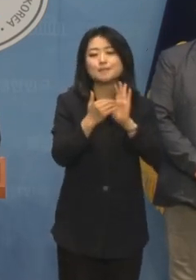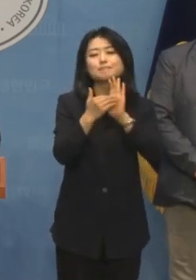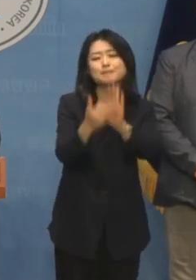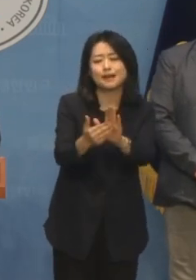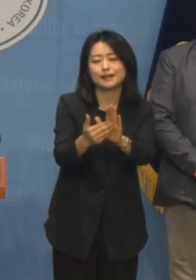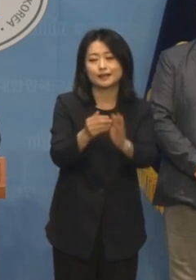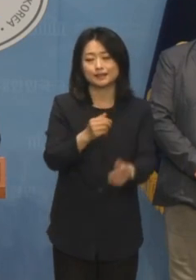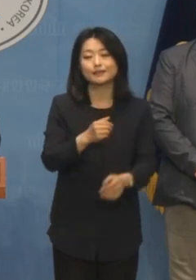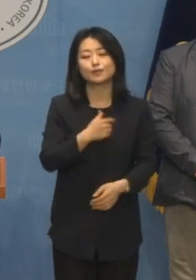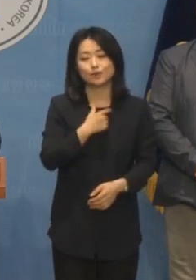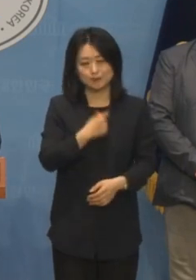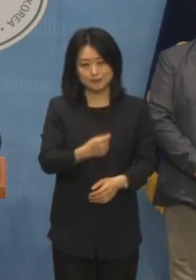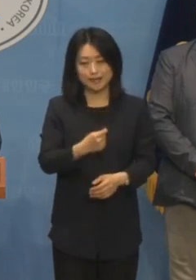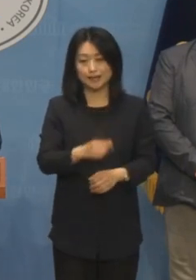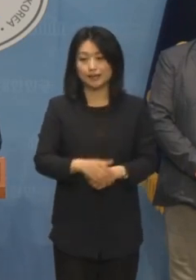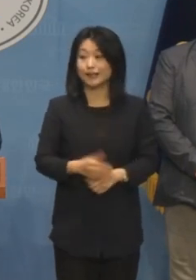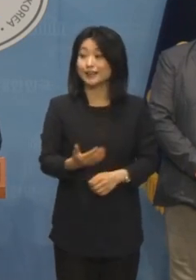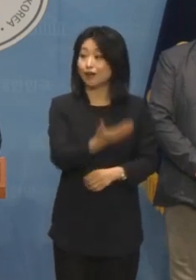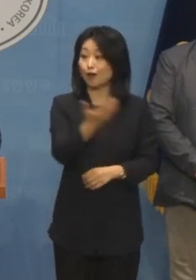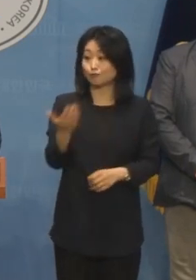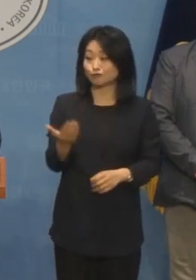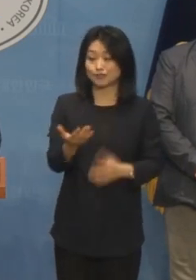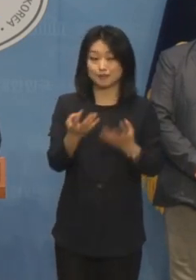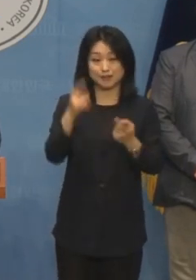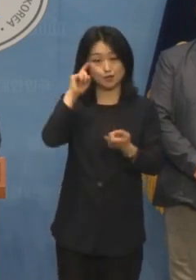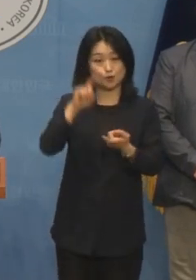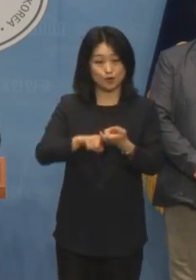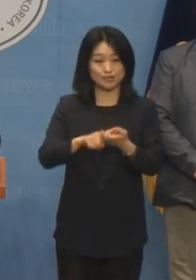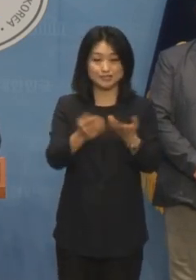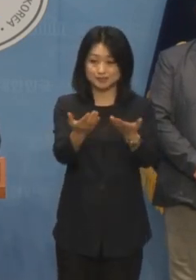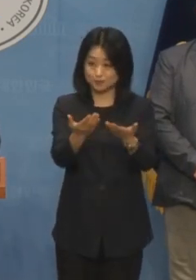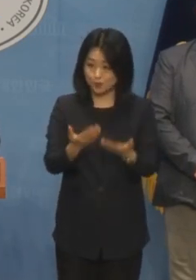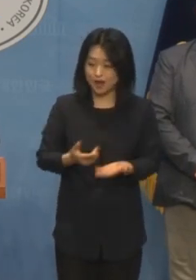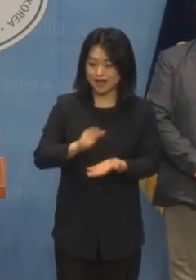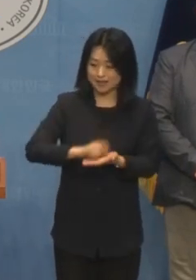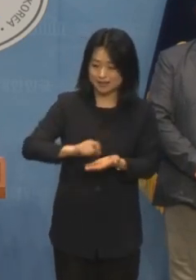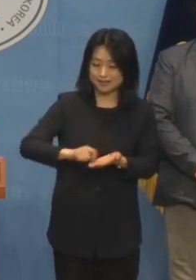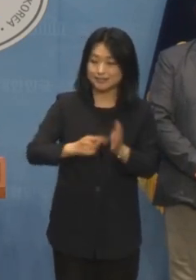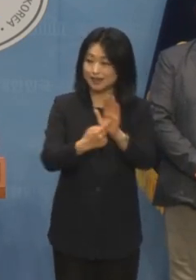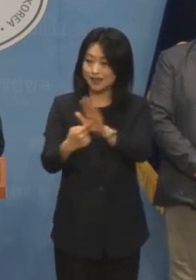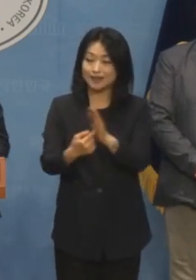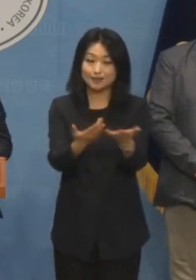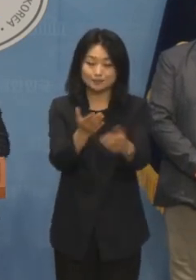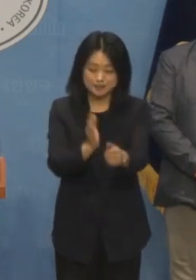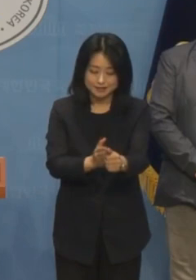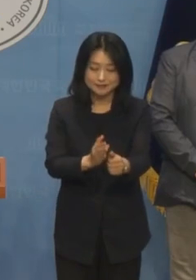계기가 되길 바랍니다. 물론 여러분들의 많은 관심과 보도를 부탁드립니다. 고맙습니다.